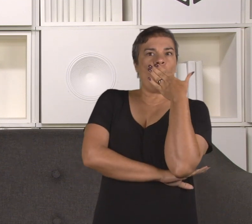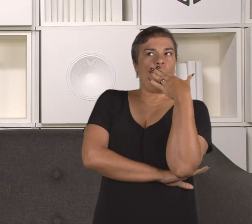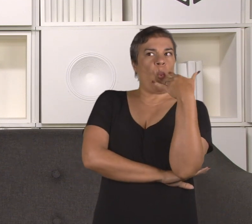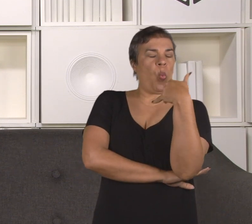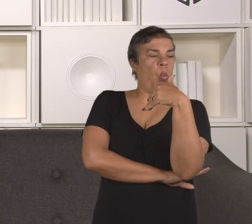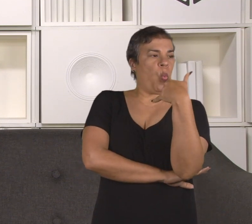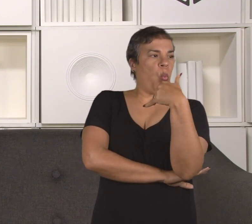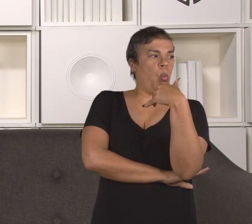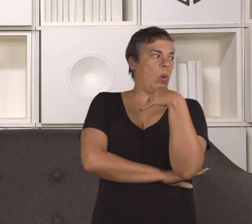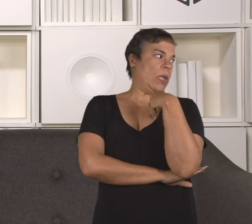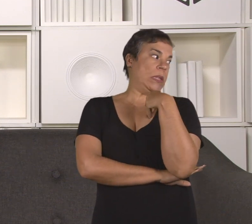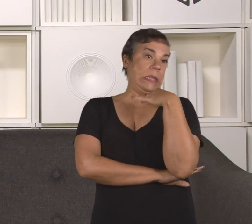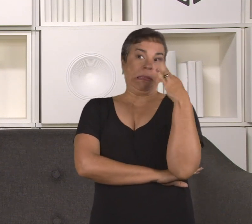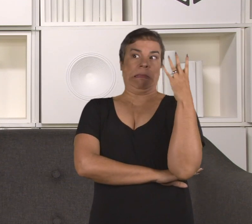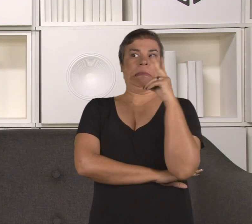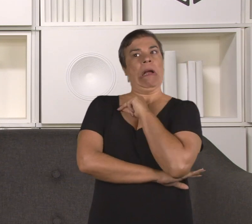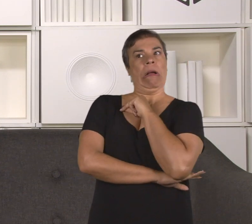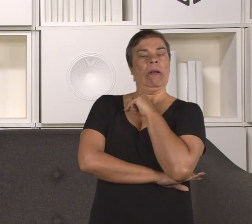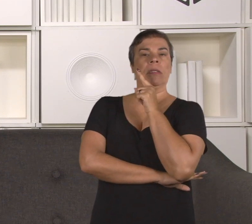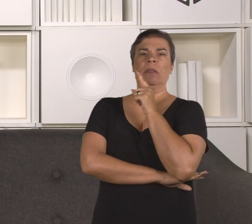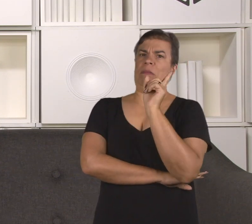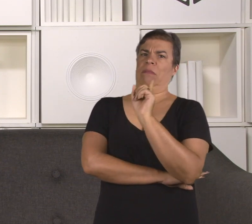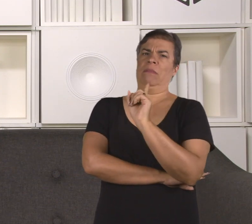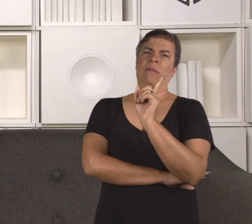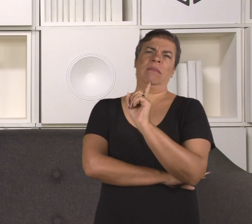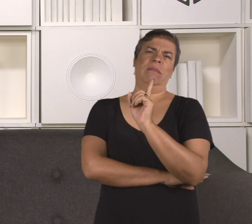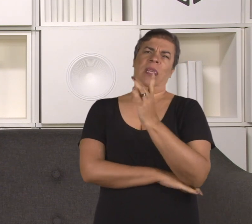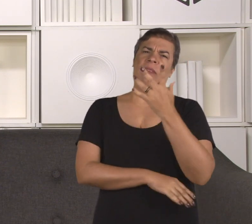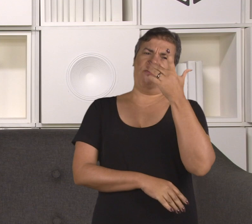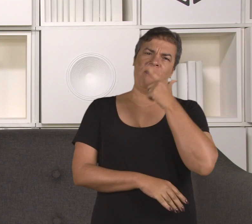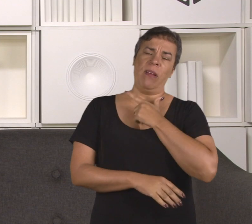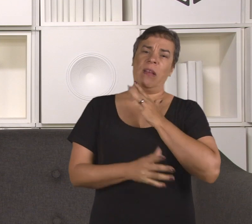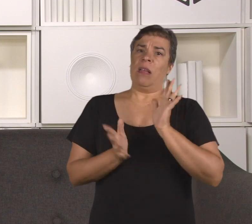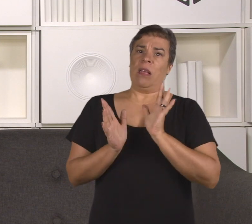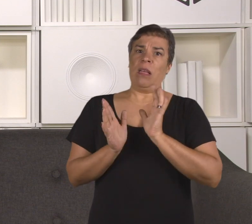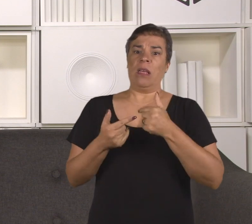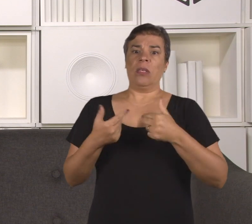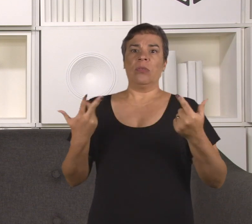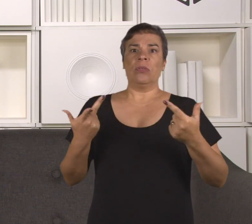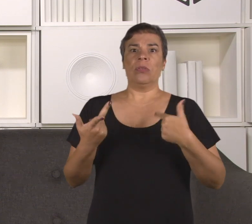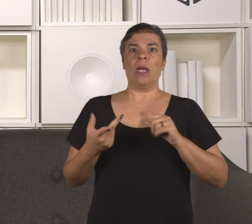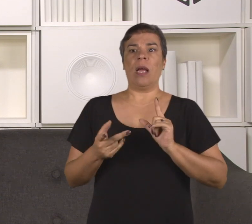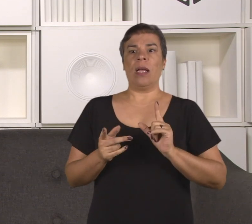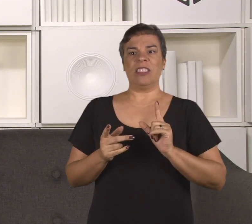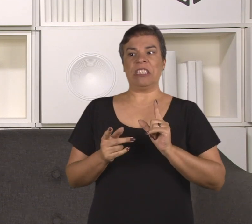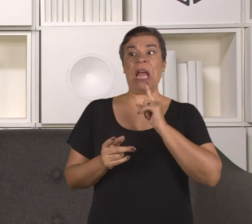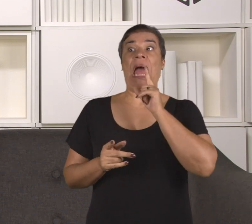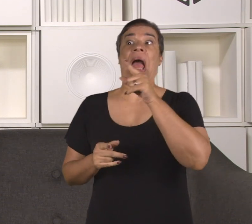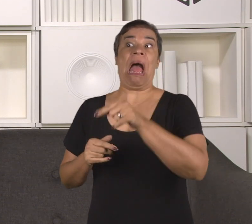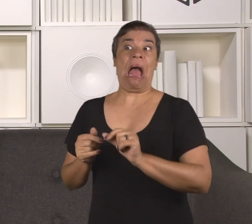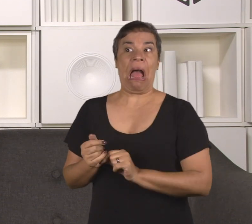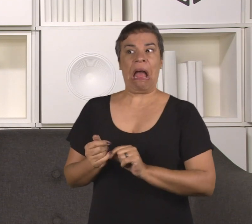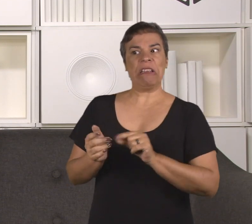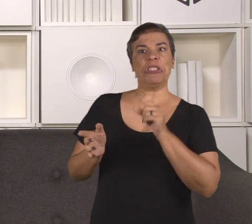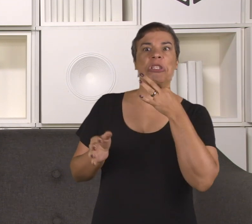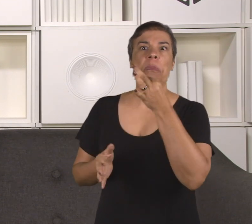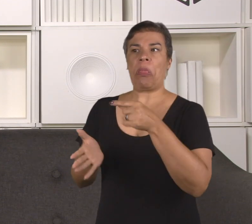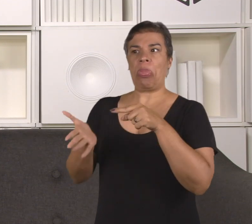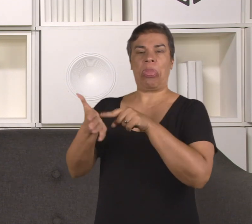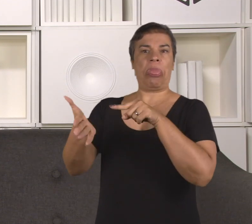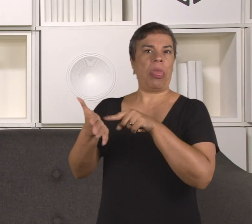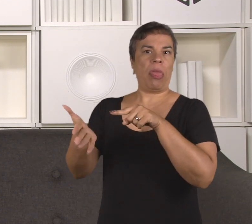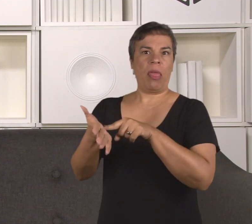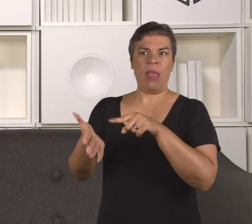fique espantado com o que você ouve a história das pessoas, não emita juízo de valor, não critique, não